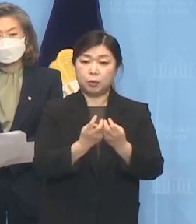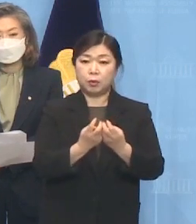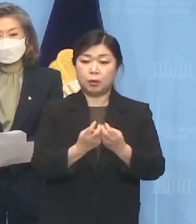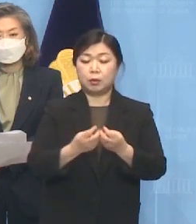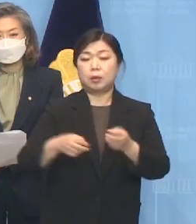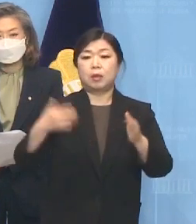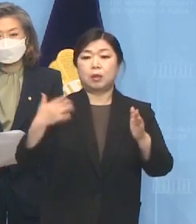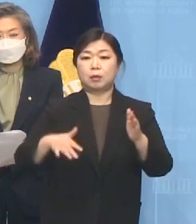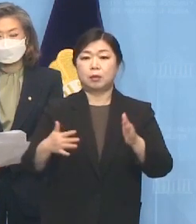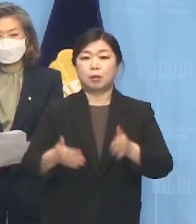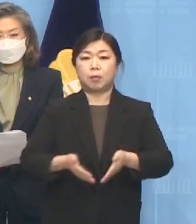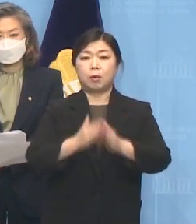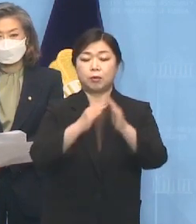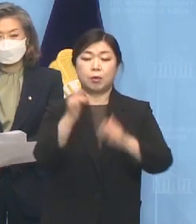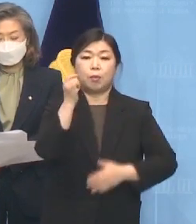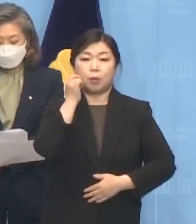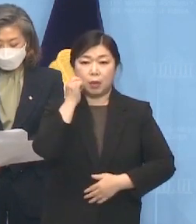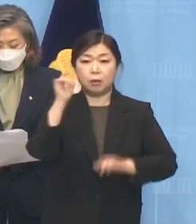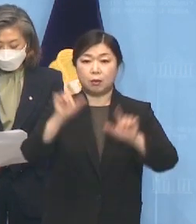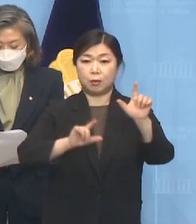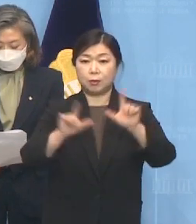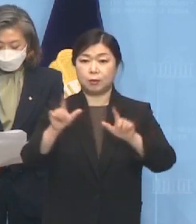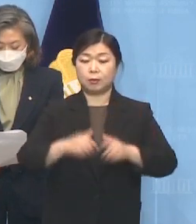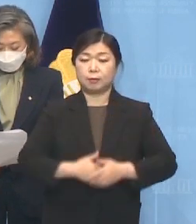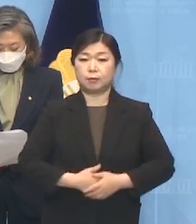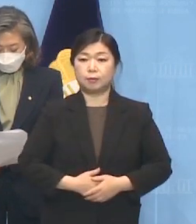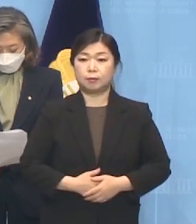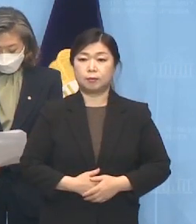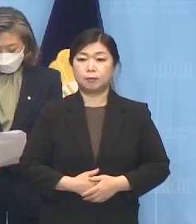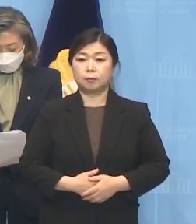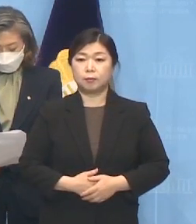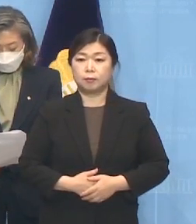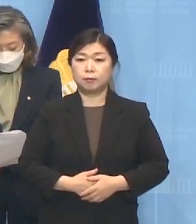아직 마련하지 못하고 있다